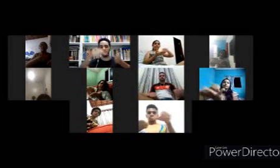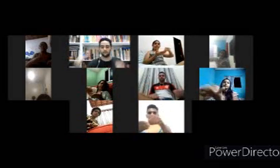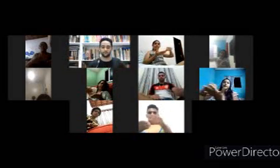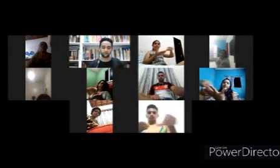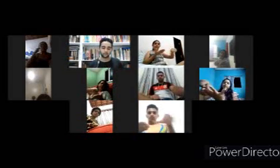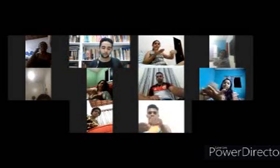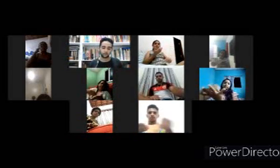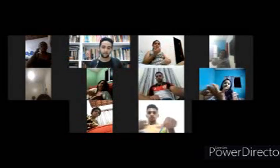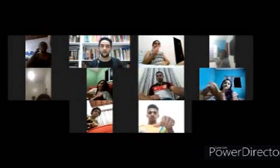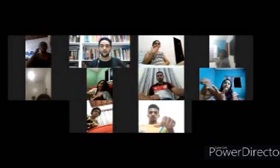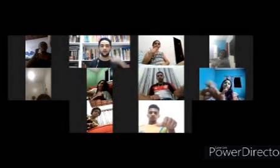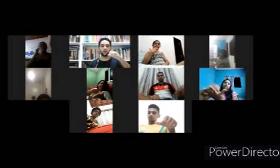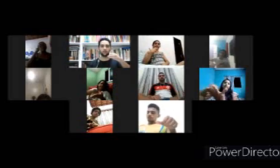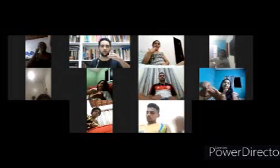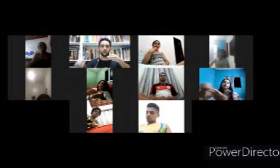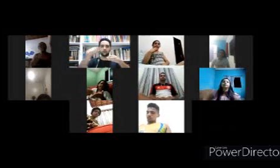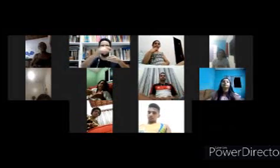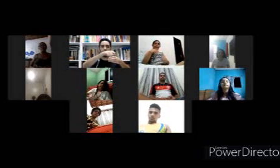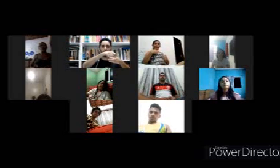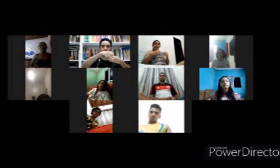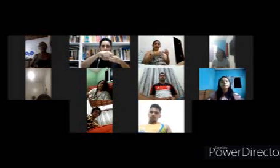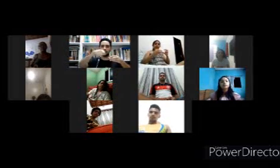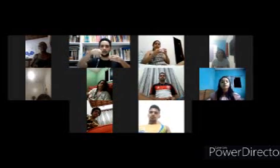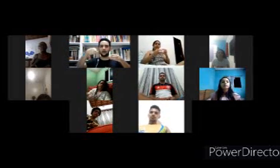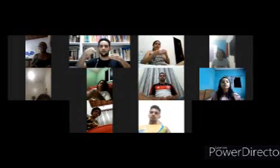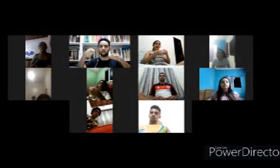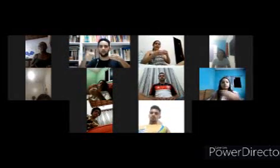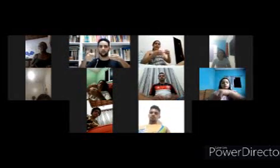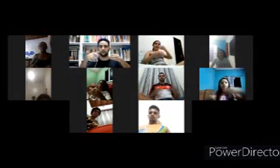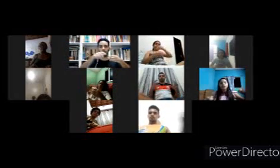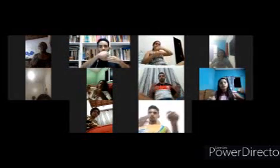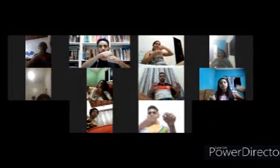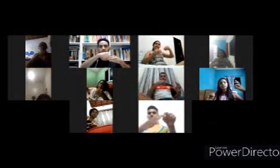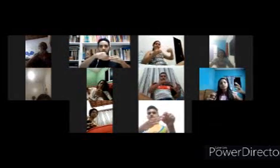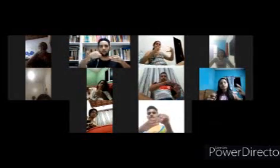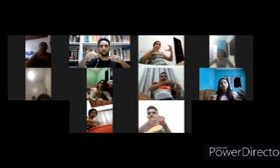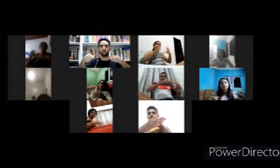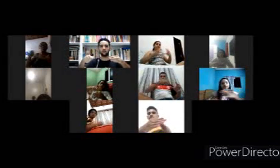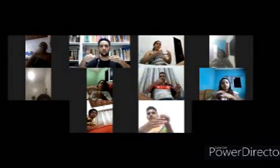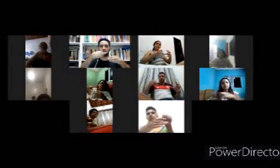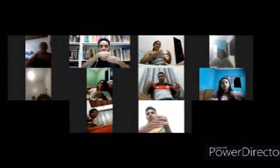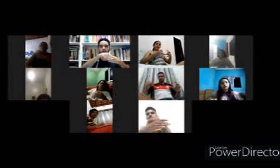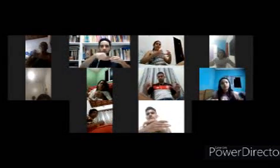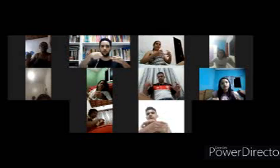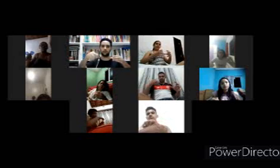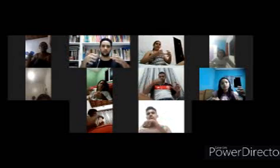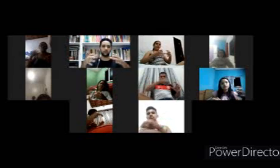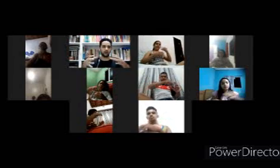adesiva. Estojo, seguro o meu estojo e abro o meu estojo. Seguro o meu estojo e abro o